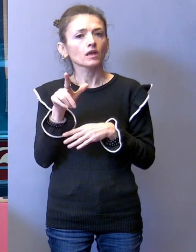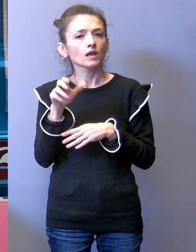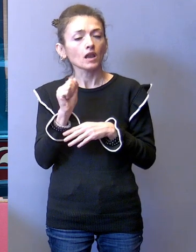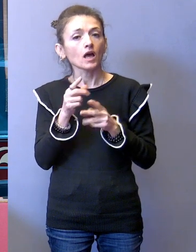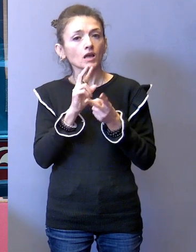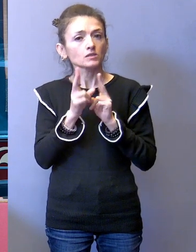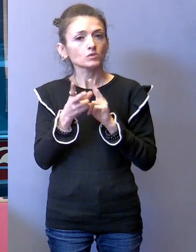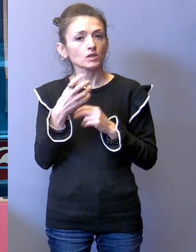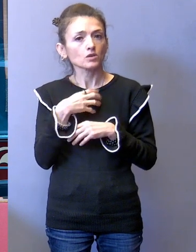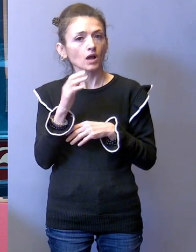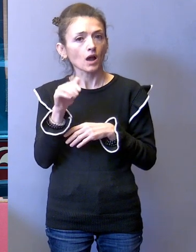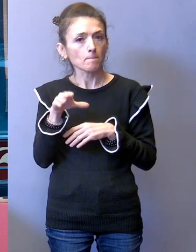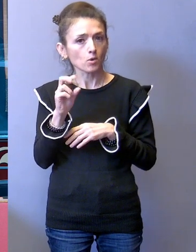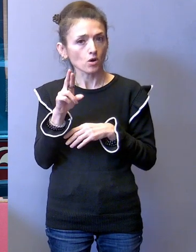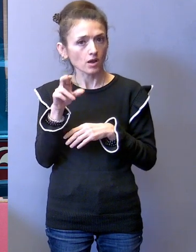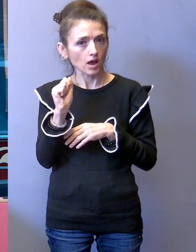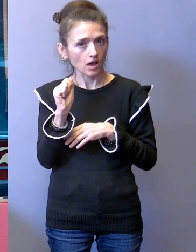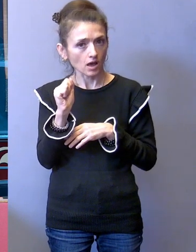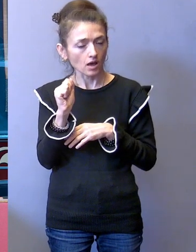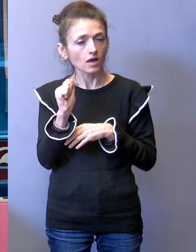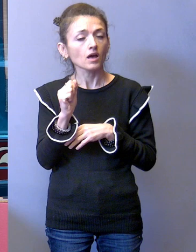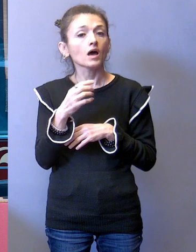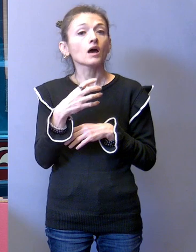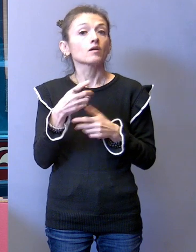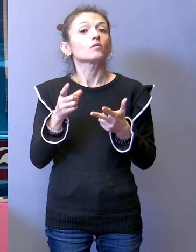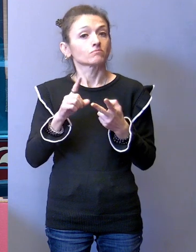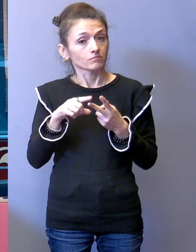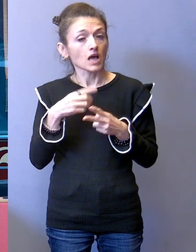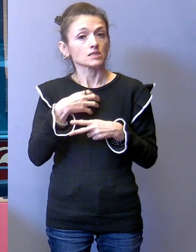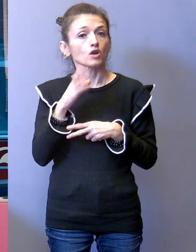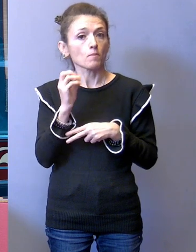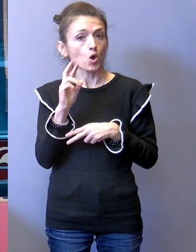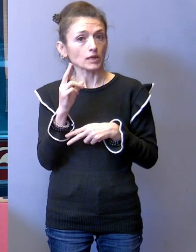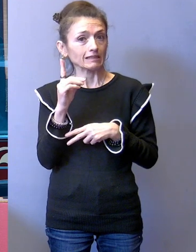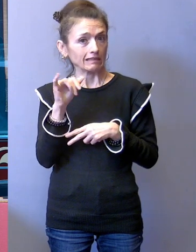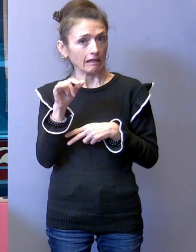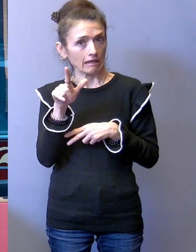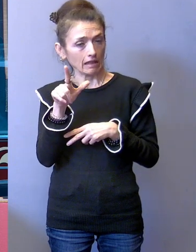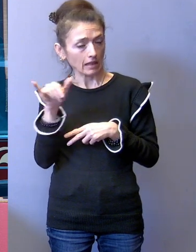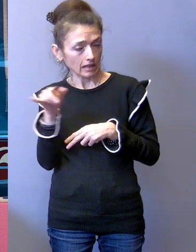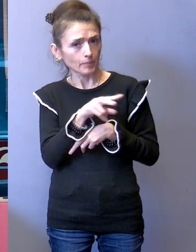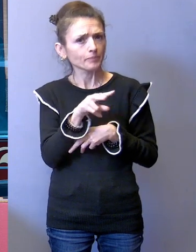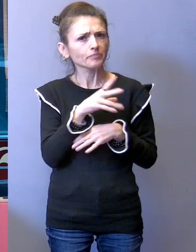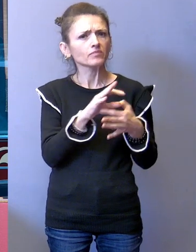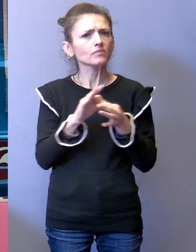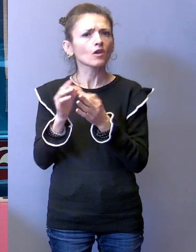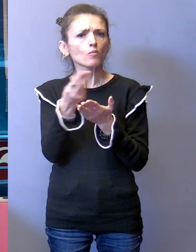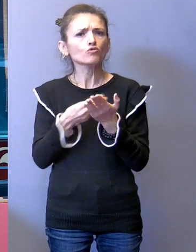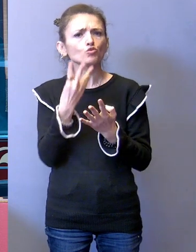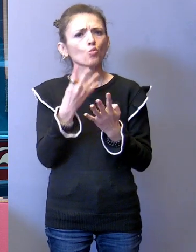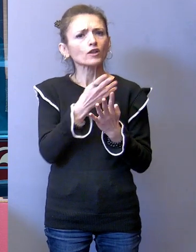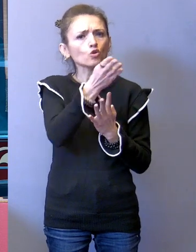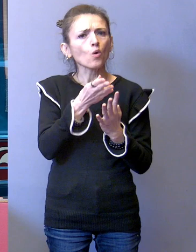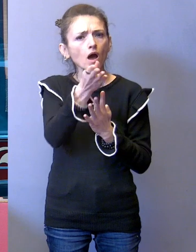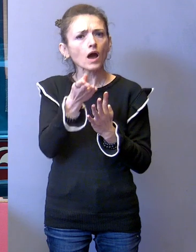risponderà l'assessore Campora e l'assessore bordelli risponderanno in merito alla realizzazione del progetto 4 Assi